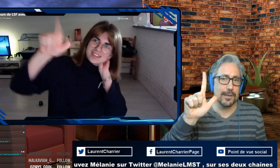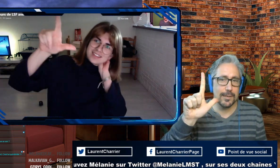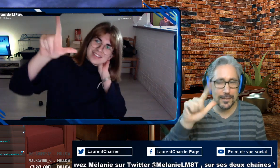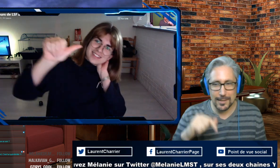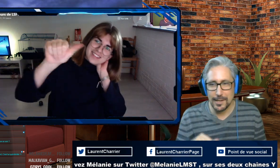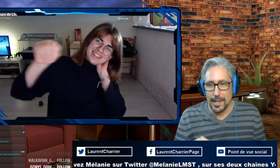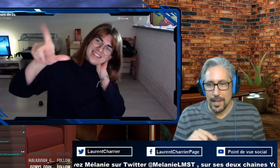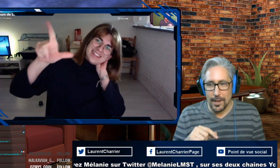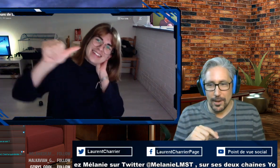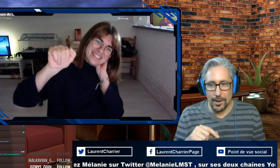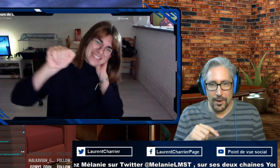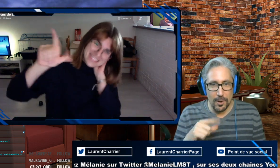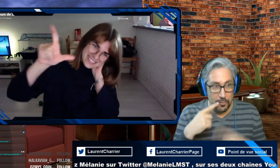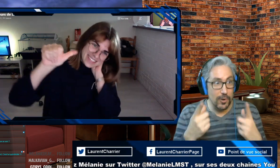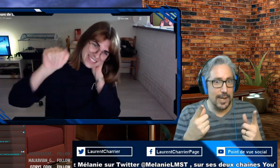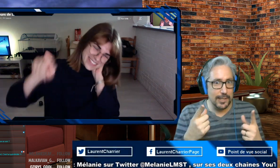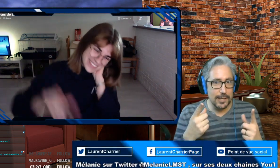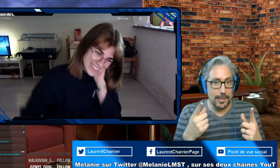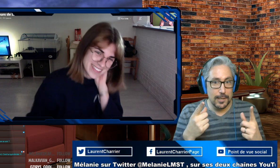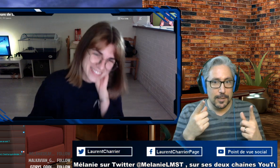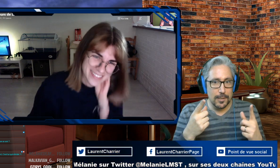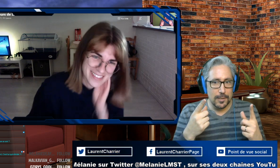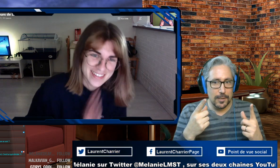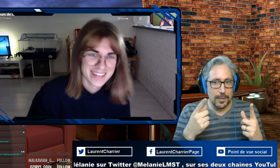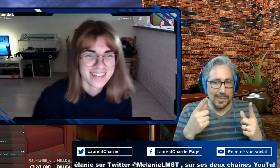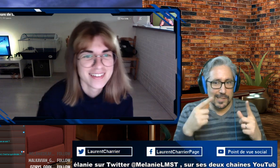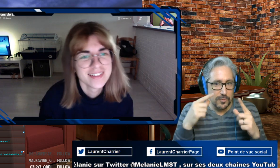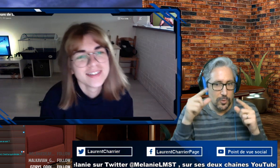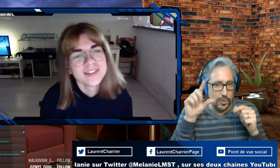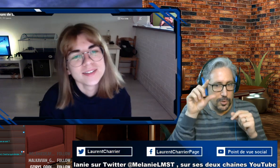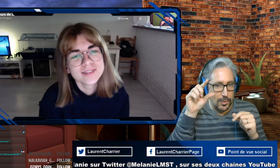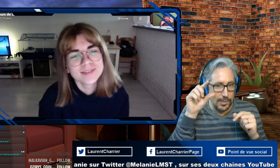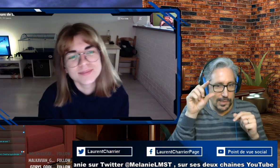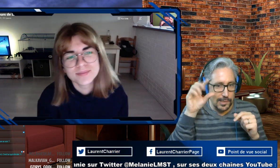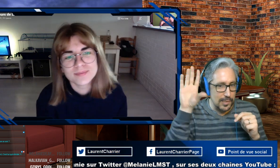ASL. vous regardez, bah